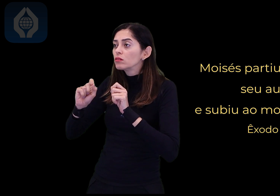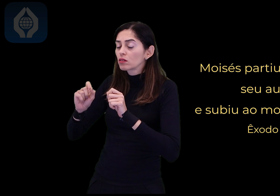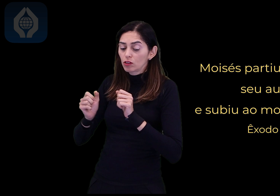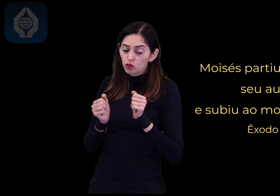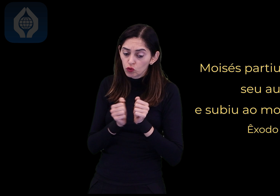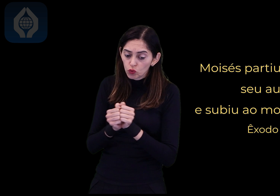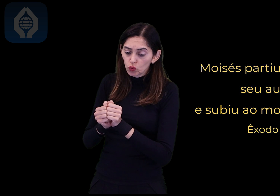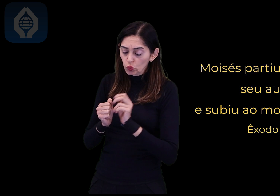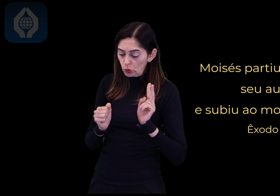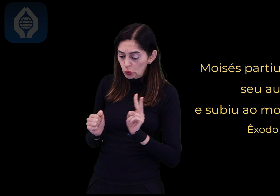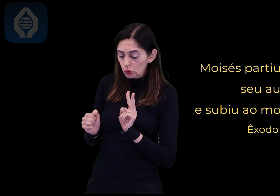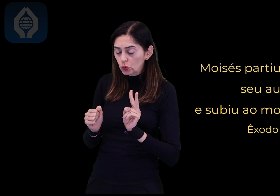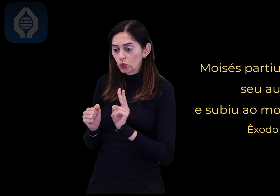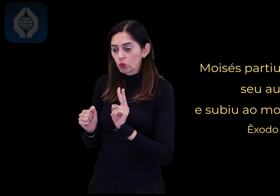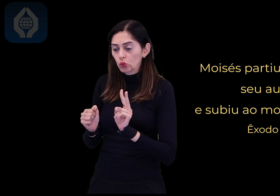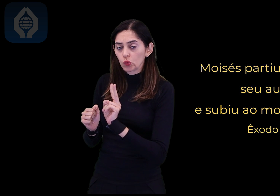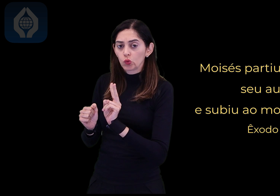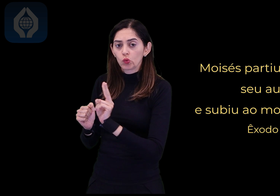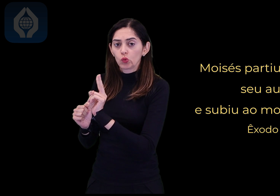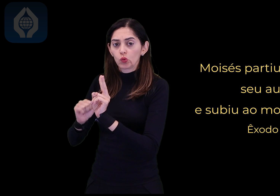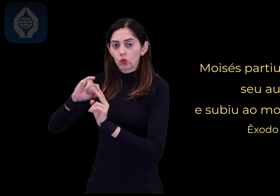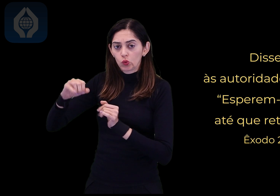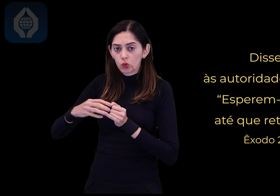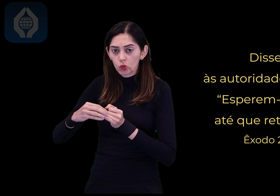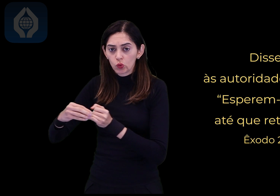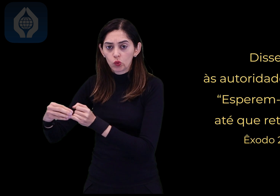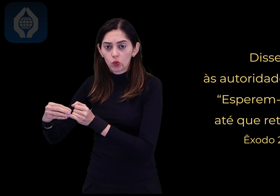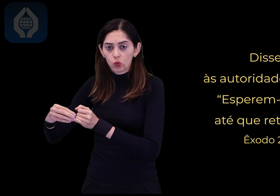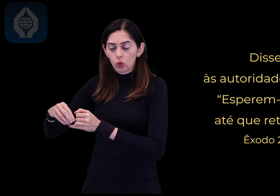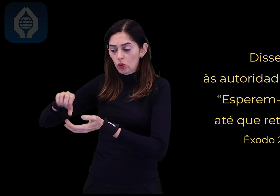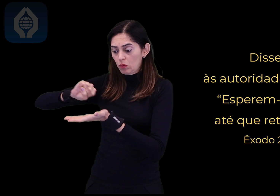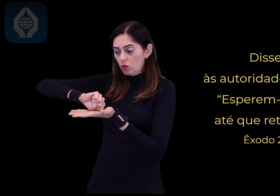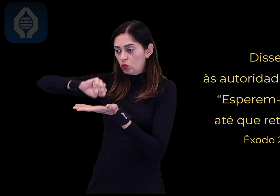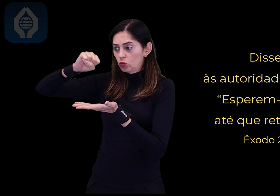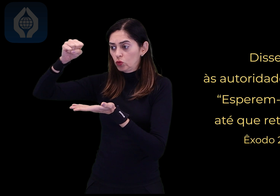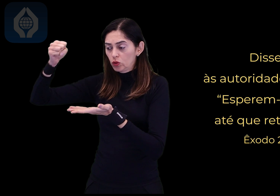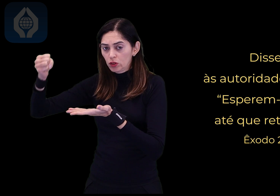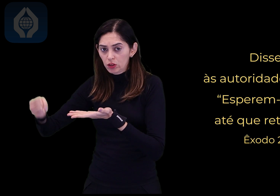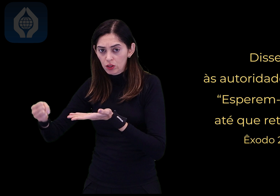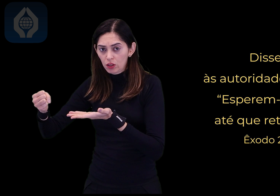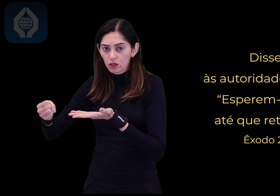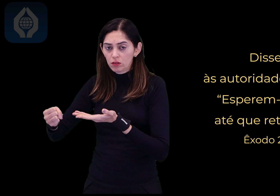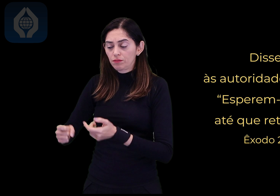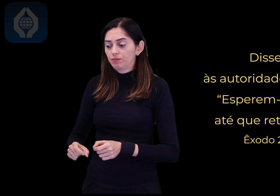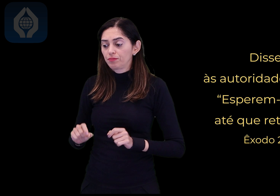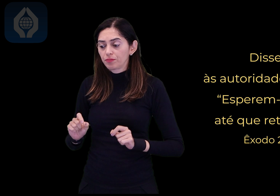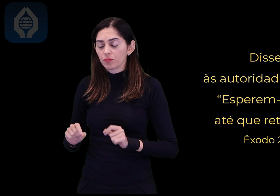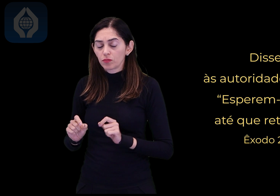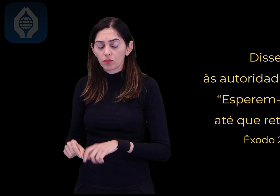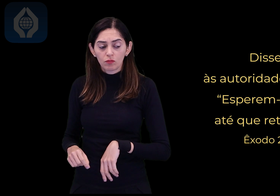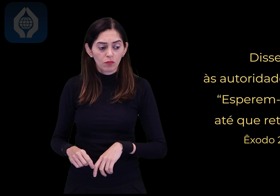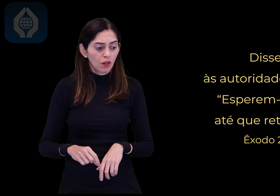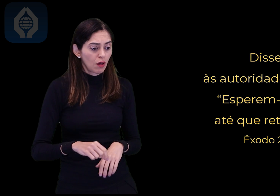Josué, seu auxiliar, e subiu ao monte de Deus. Disse ele às autoridades de Israel: esperem-nos aqui até que